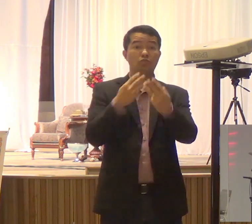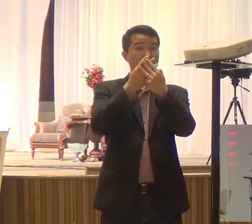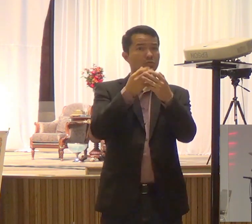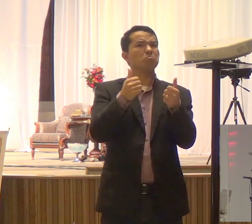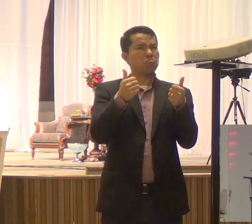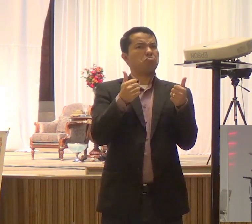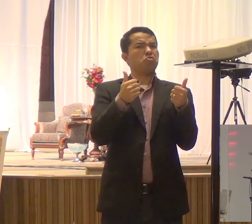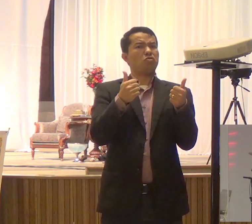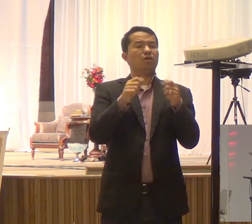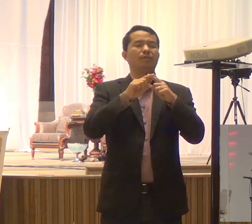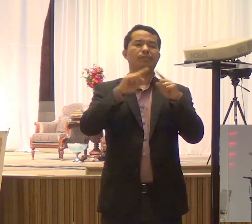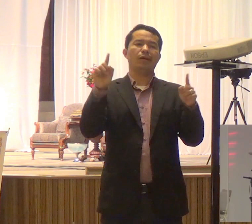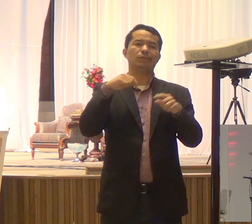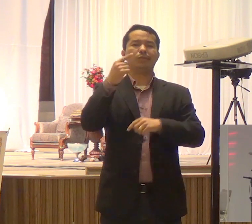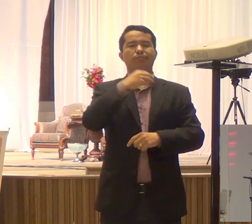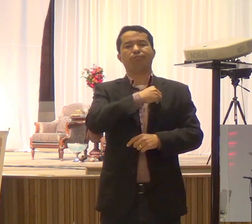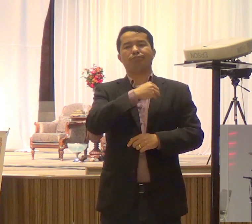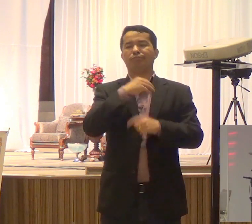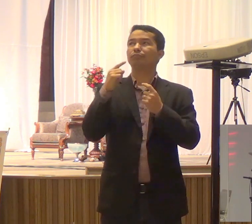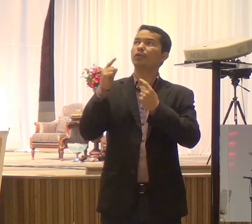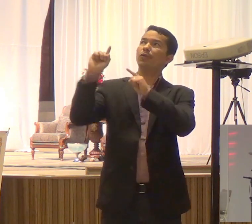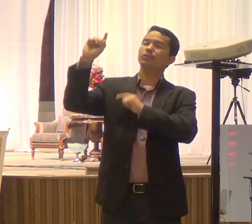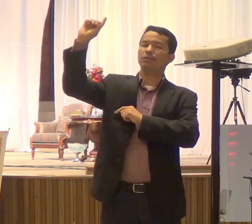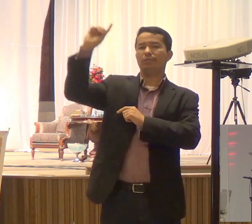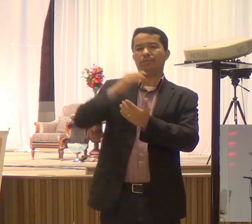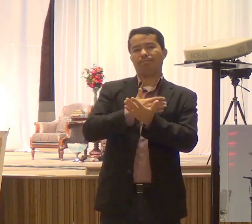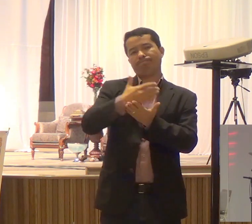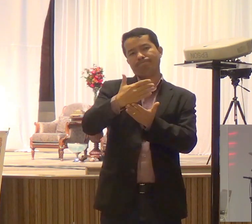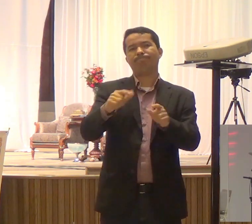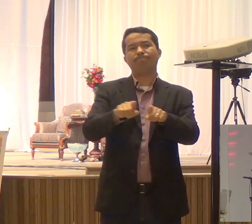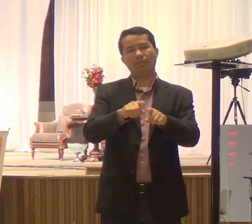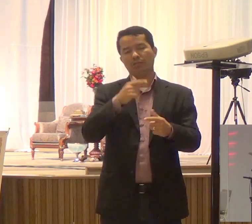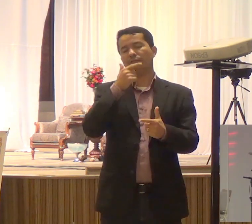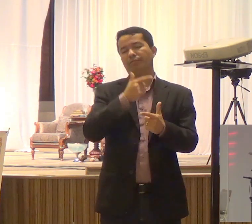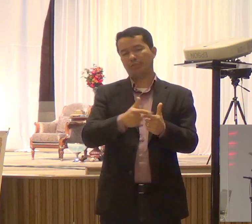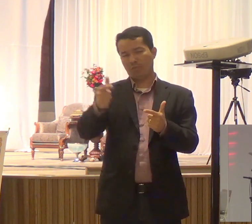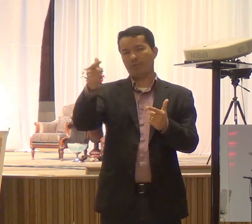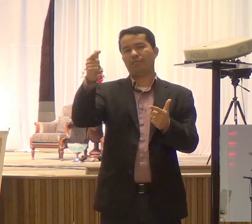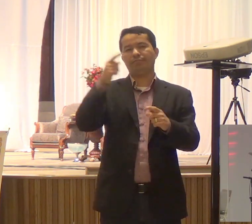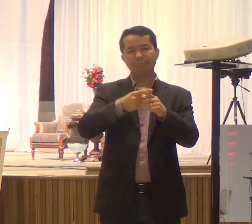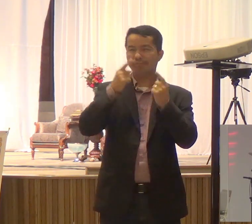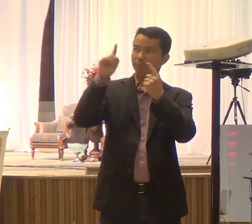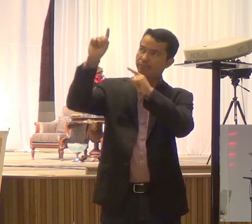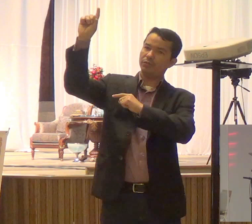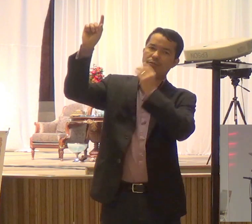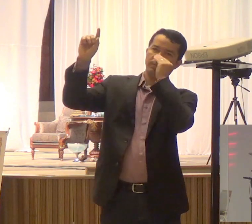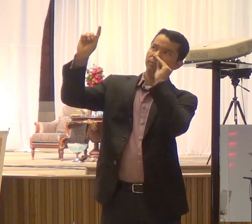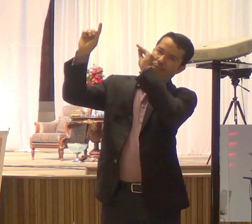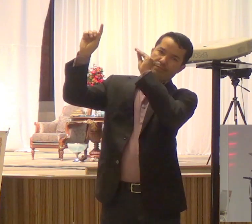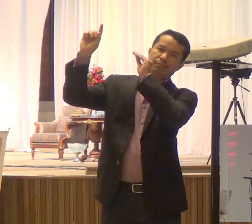que nasceu para ser a menina dos olhos de Deus, agora se encontrava numa situação não muito favorável, porque eles haviam